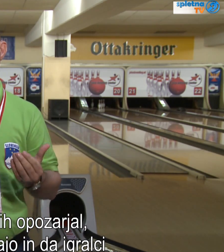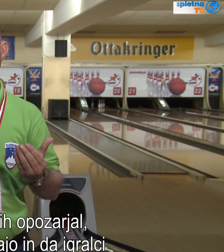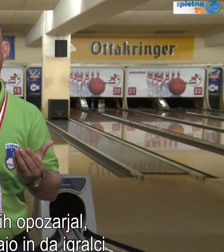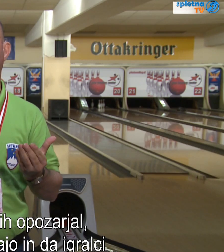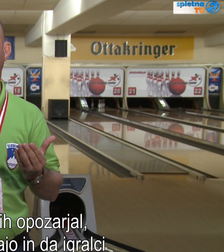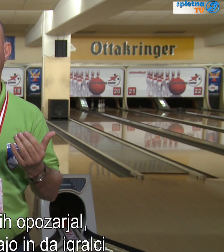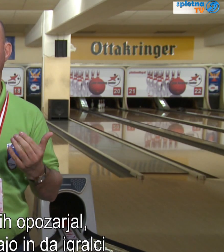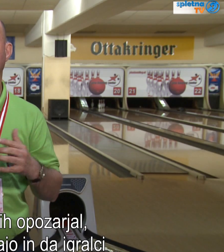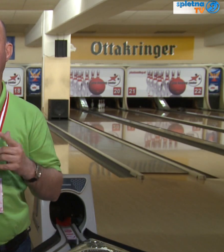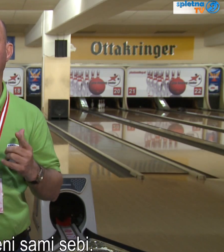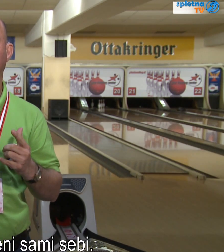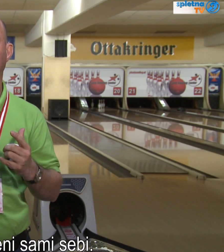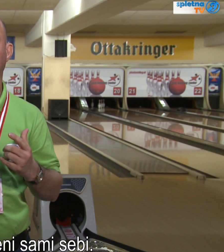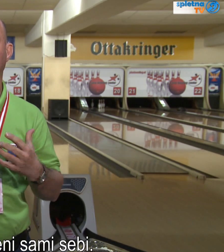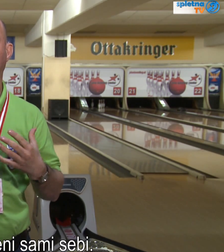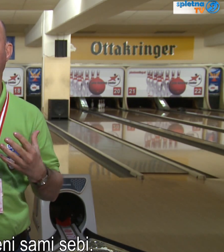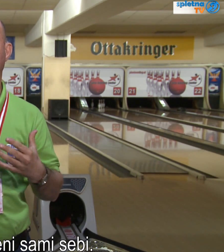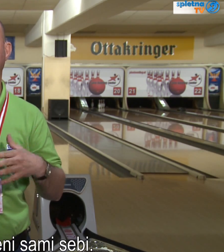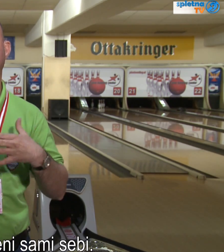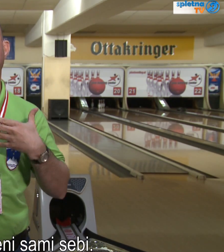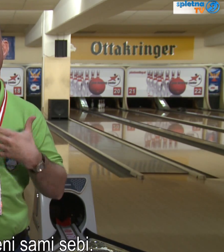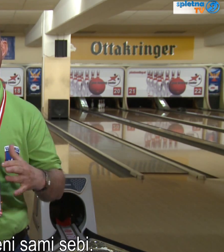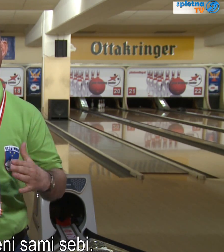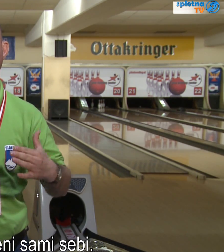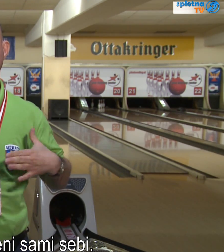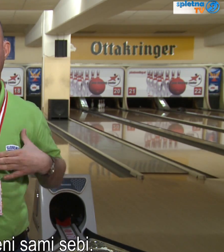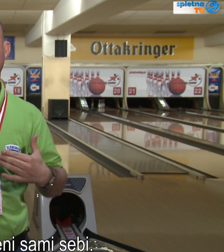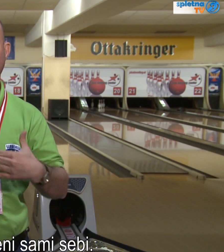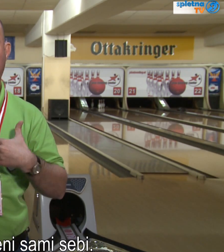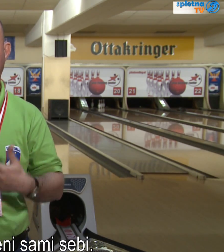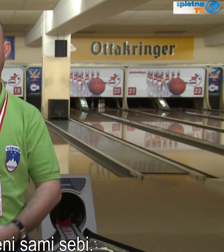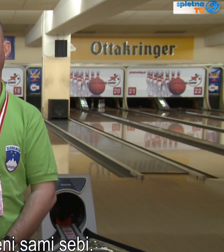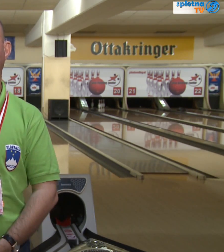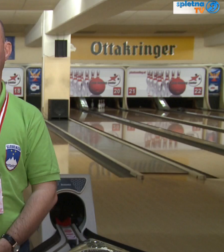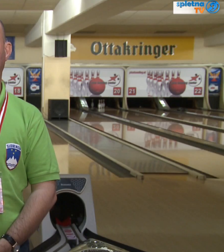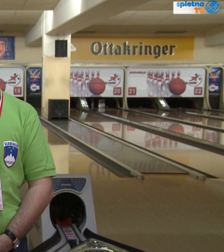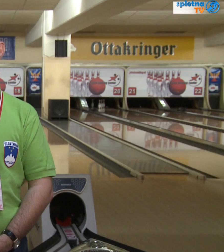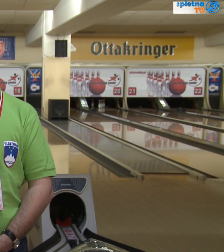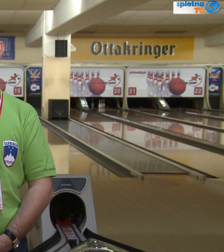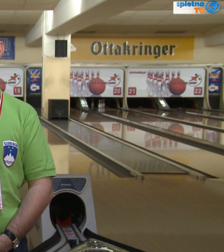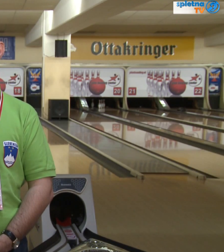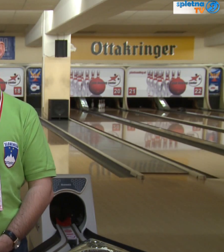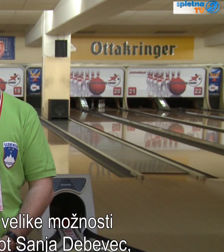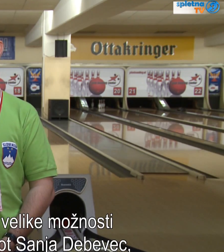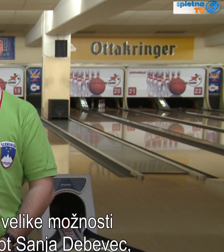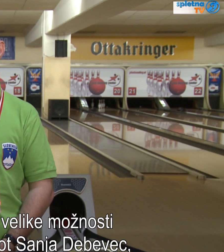da igralci ne bi bili preveč prepuščeni sami sebi. Za